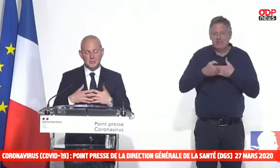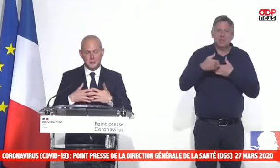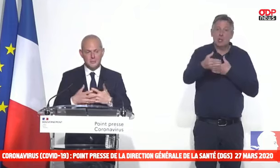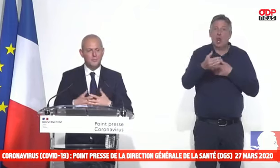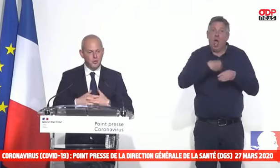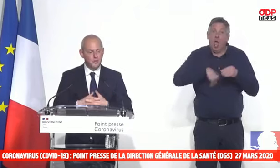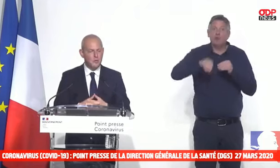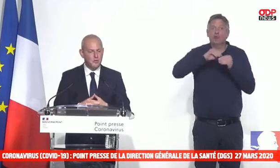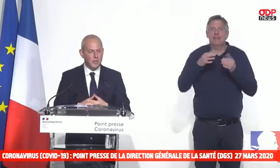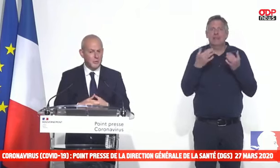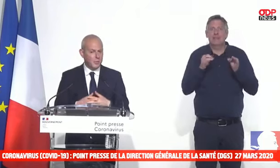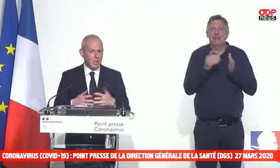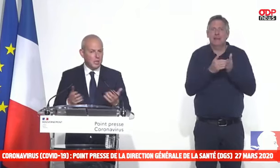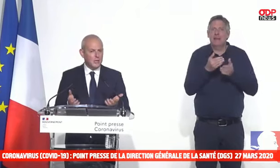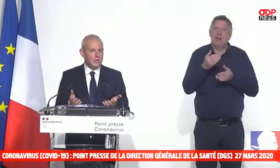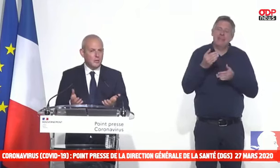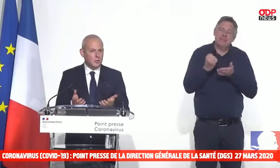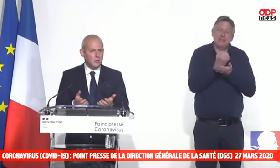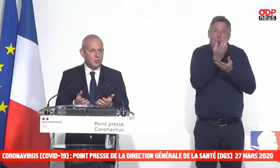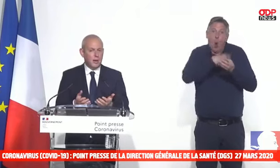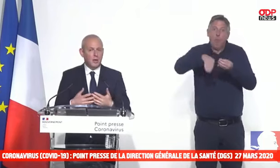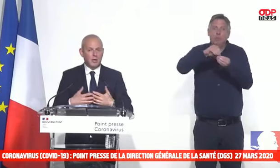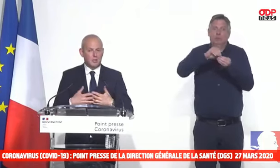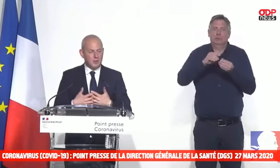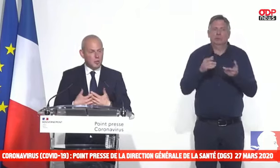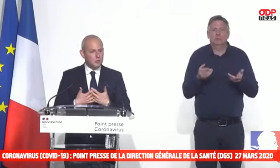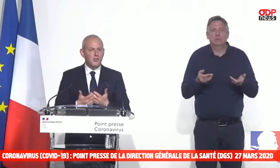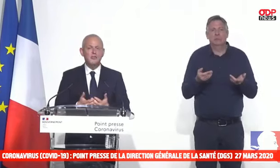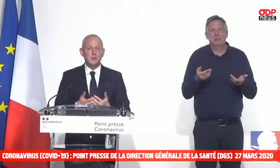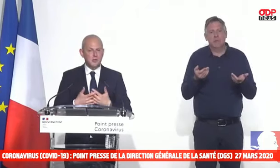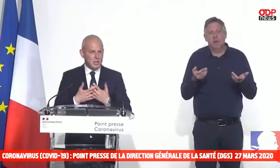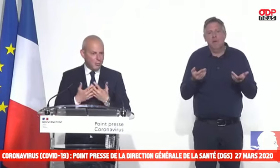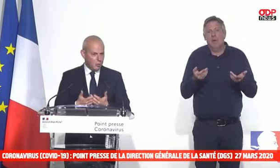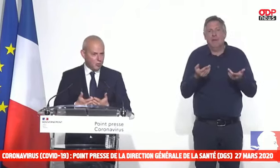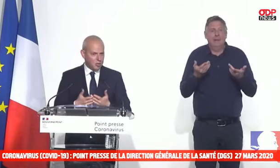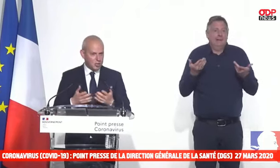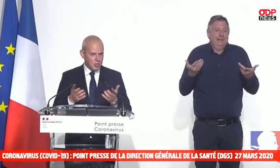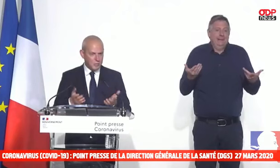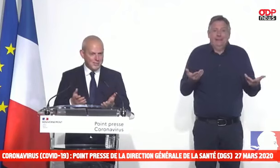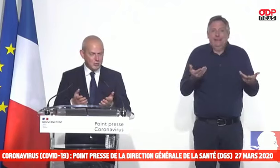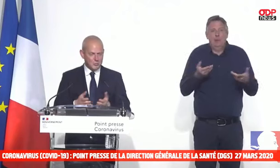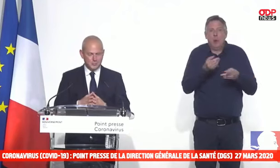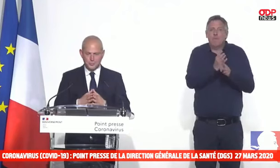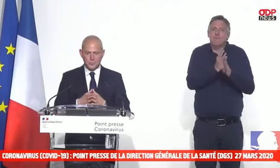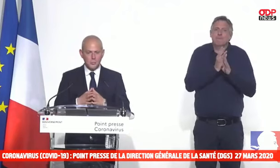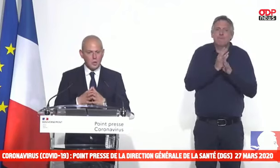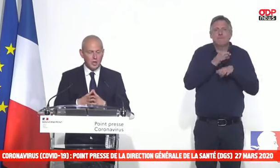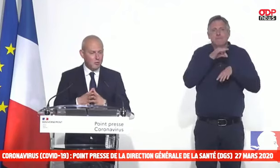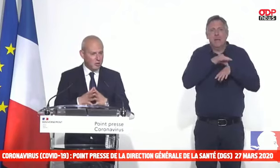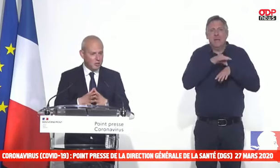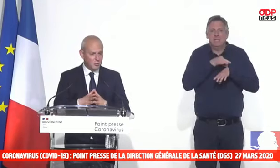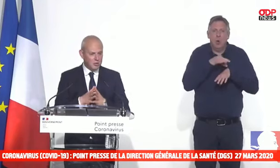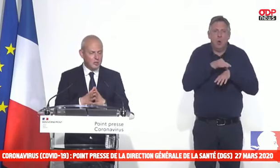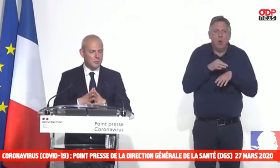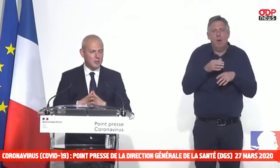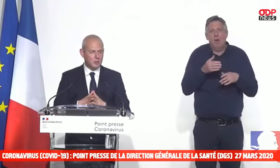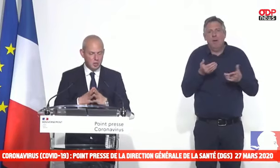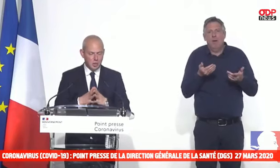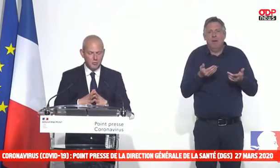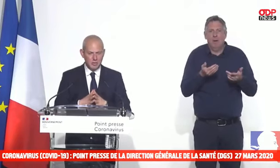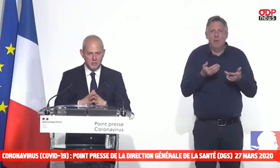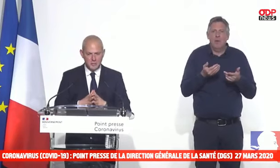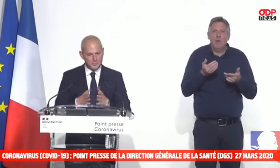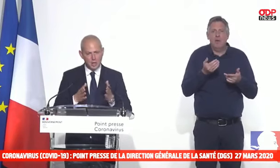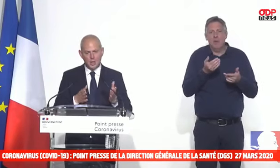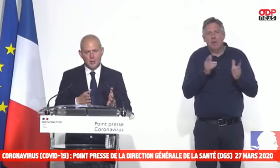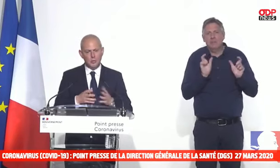000 tests supplémentaires. L'idée étant de ne pas avoir de difficultés à prendre en charge les patients et avoir des diagnostics, en particulier, comme